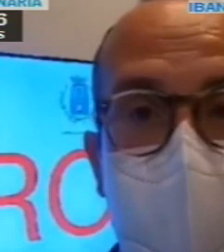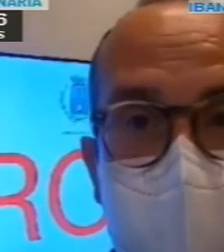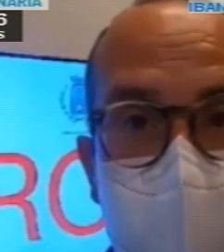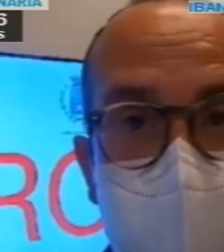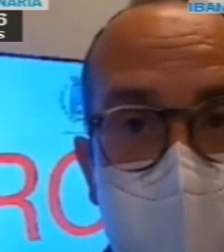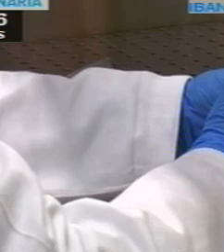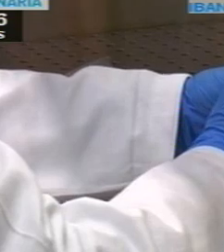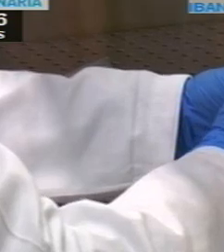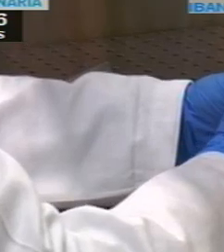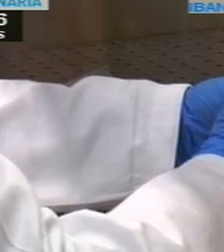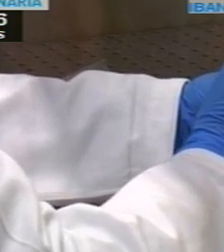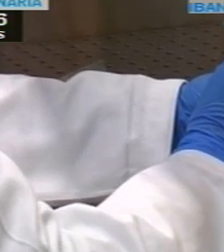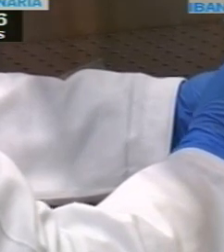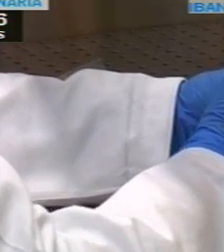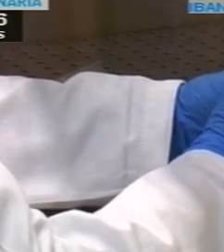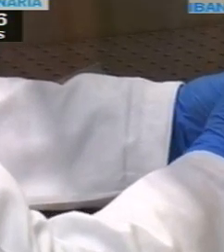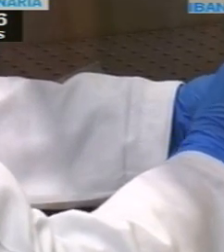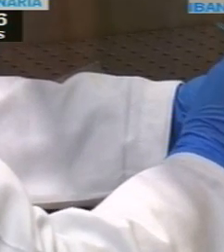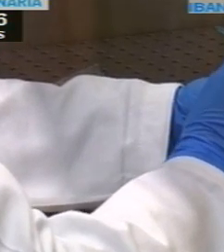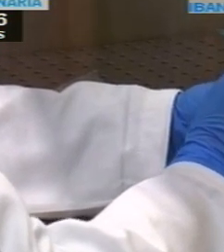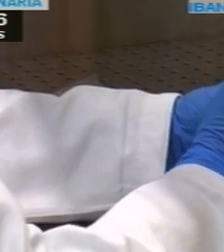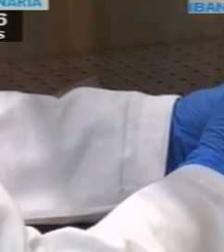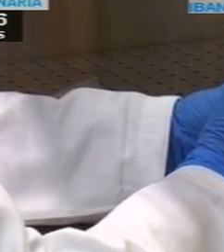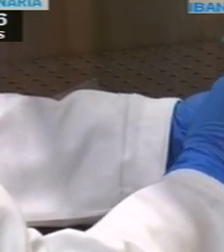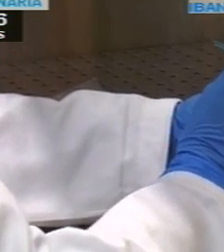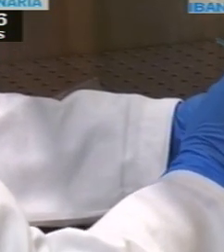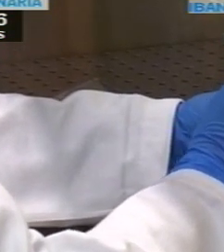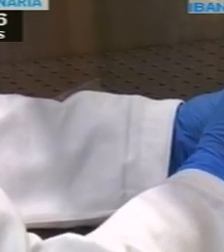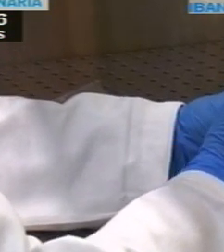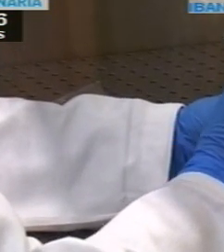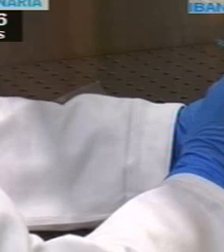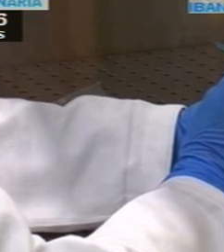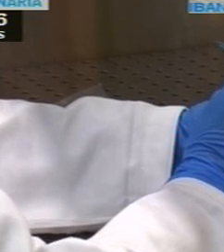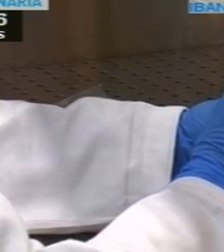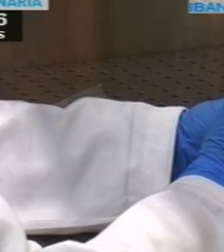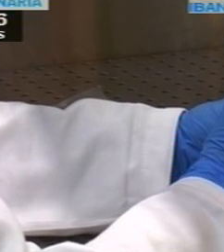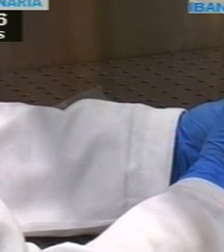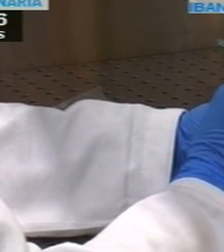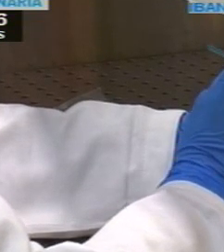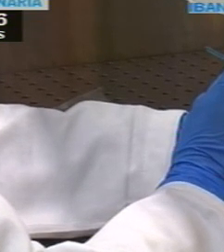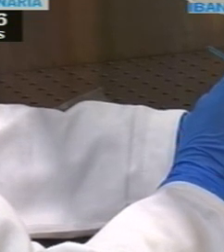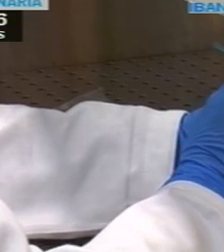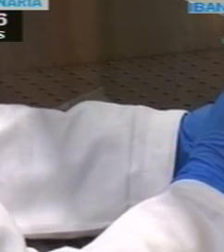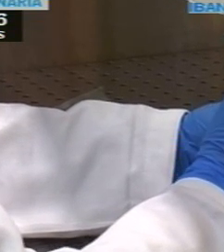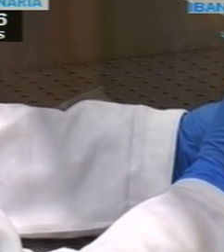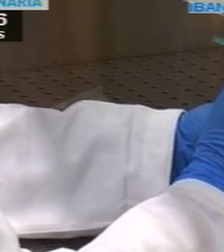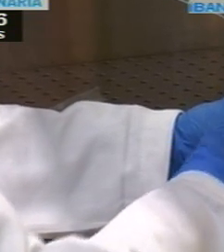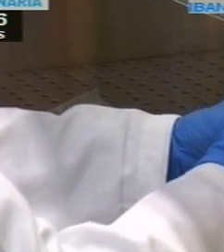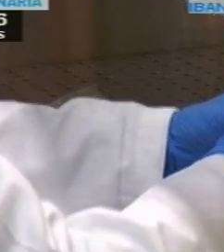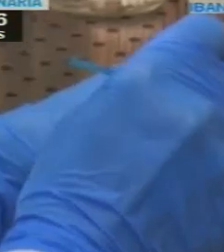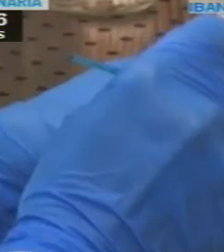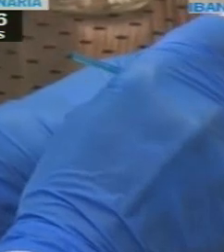è positivo. Zero contagi e tutti guariti. L'annuncio arriva attraverso un messaggio su Facebook da parte del sindaco di Mestrino,